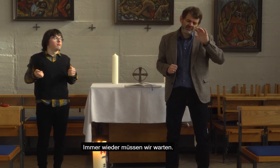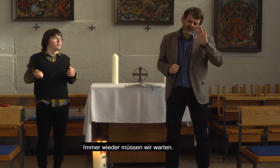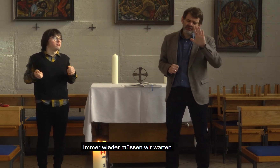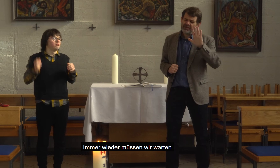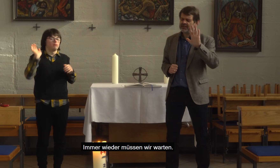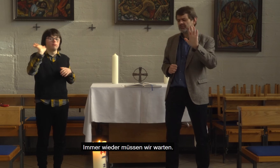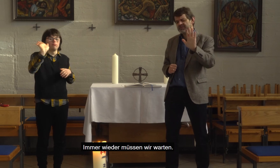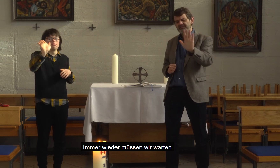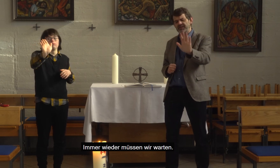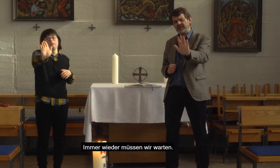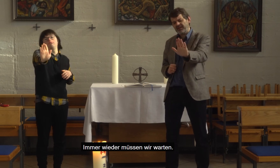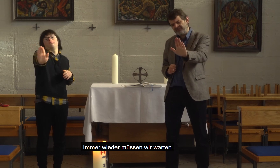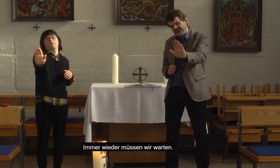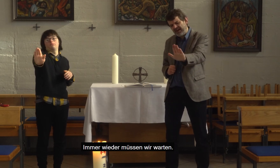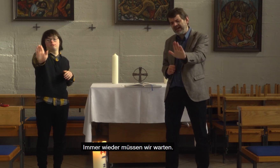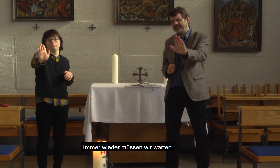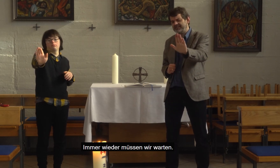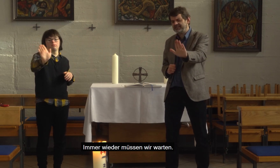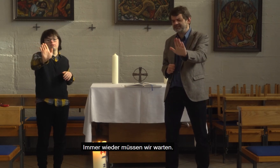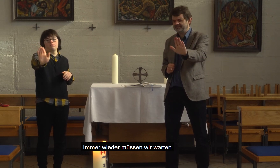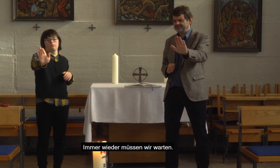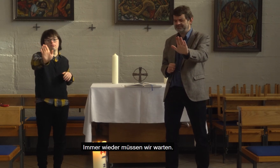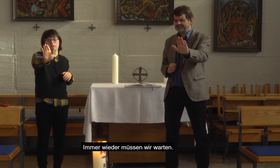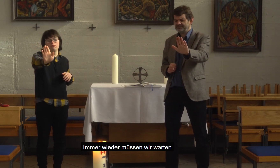Immer wieder müssen wir warten.